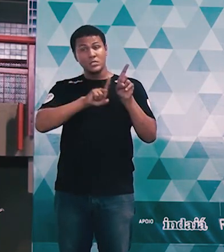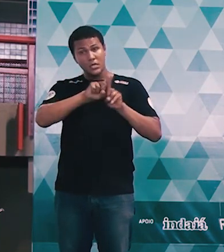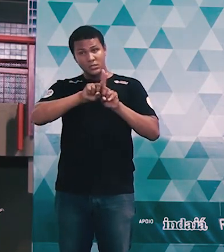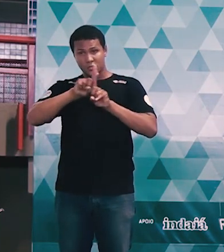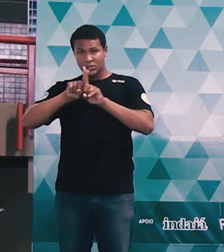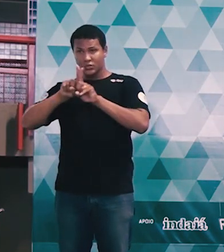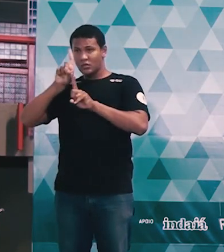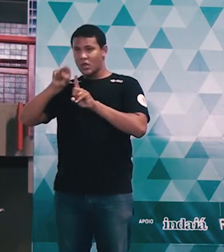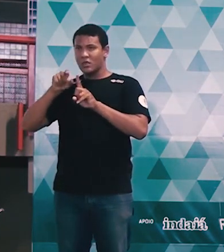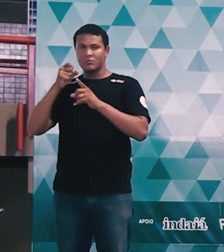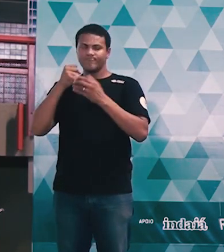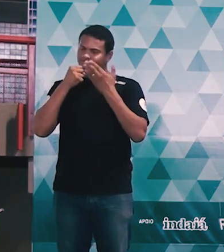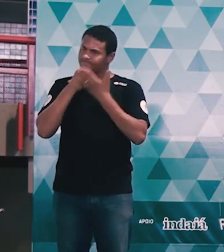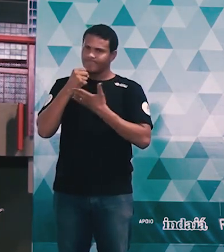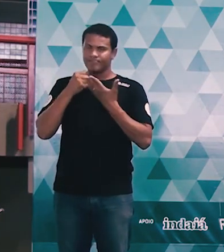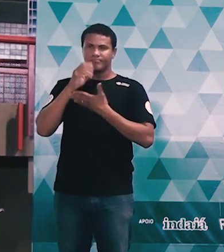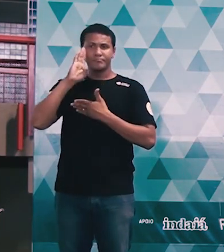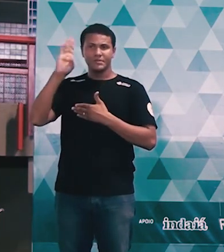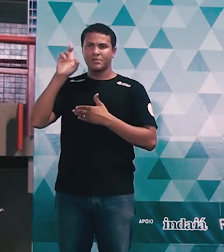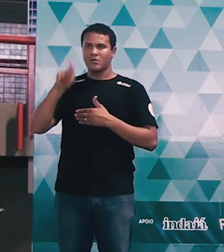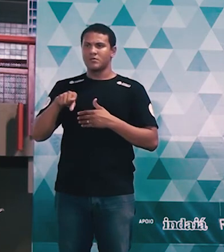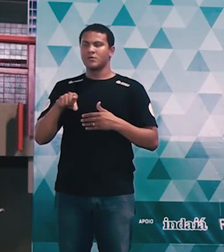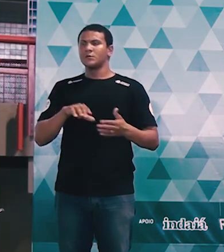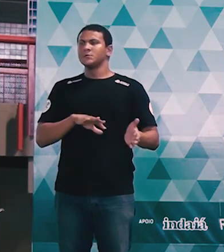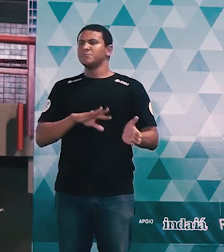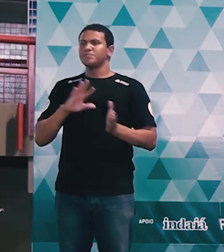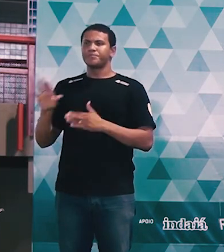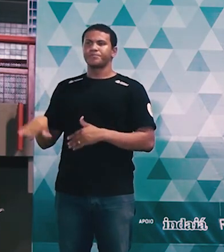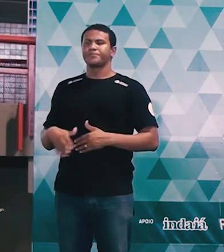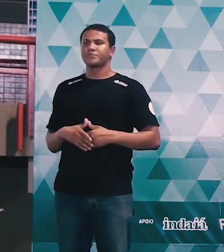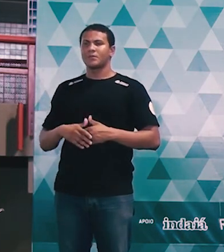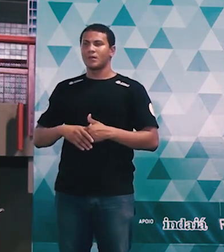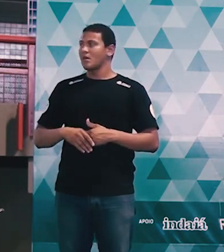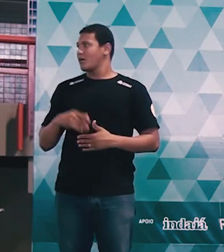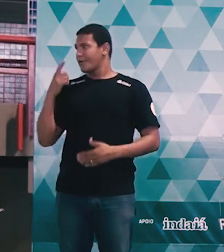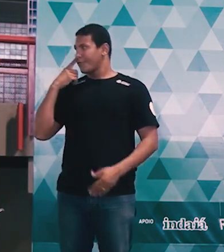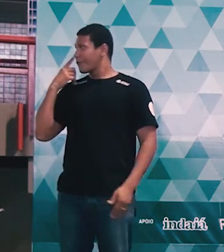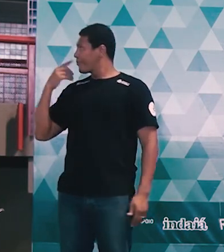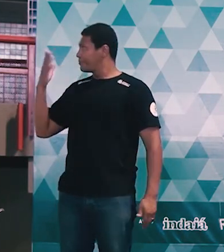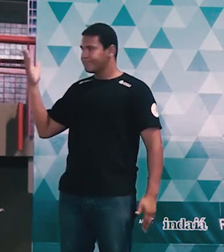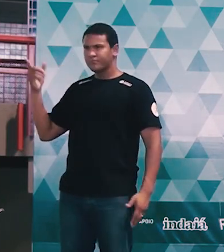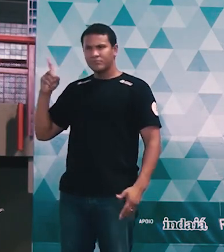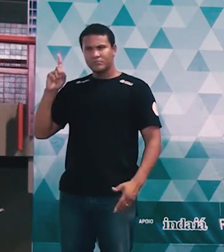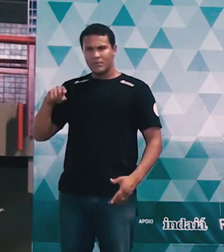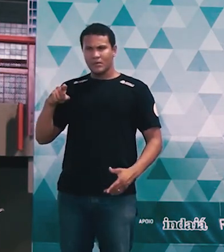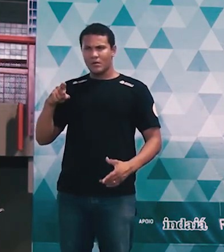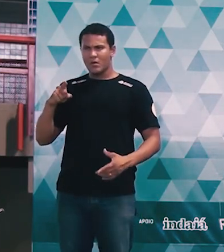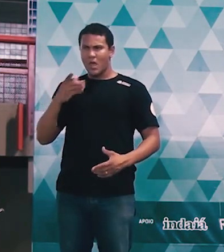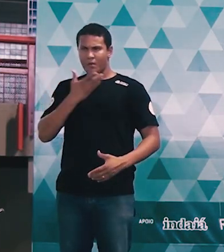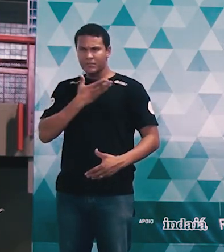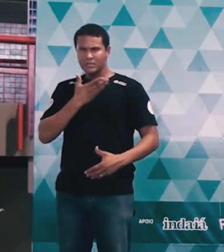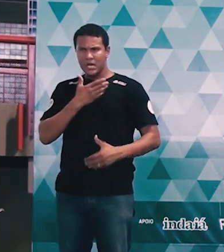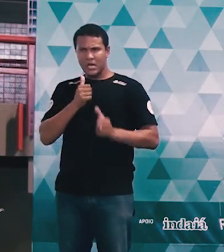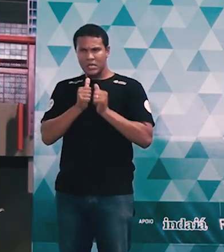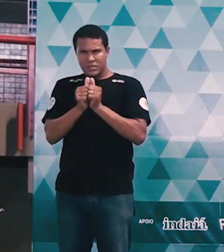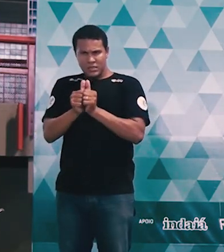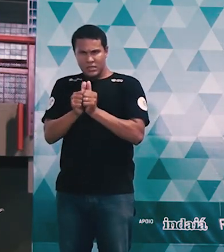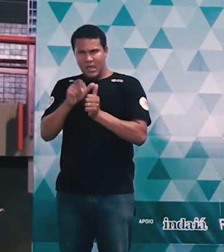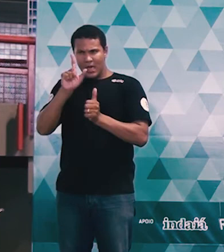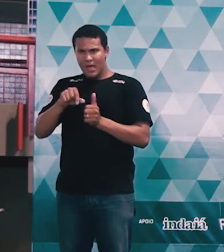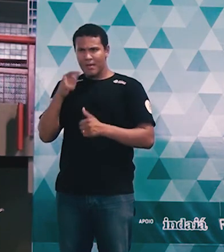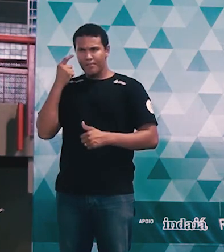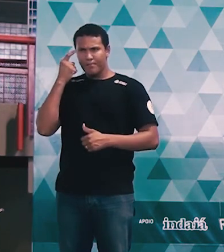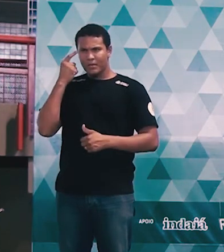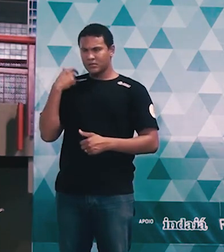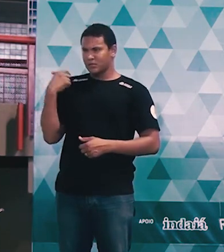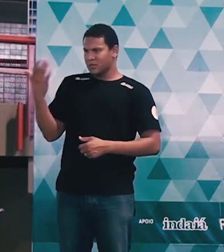estudar probabilidade, ou estatística. É um assunto que é fundamental para a prova. Cai muito, né? E a segunda mensagem é essa que está aqui,